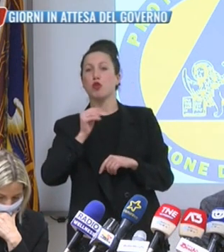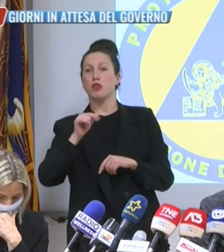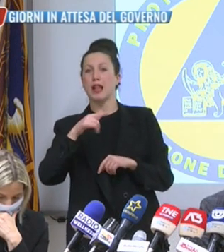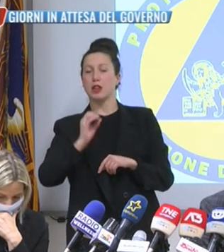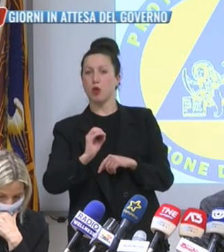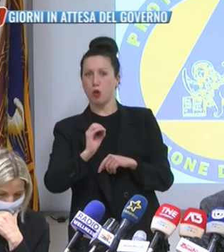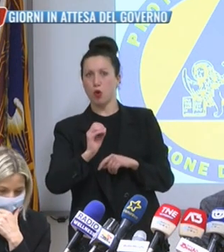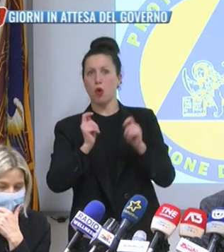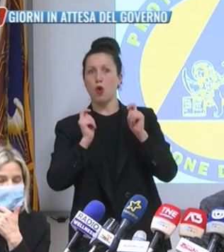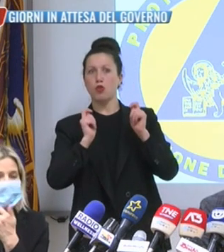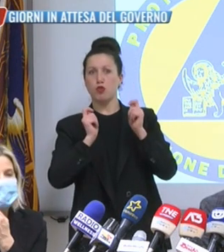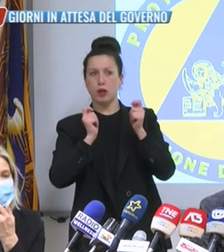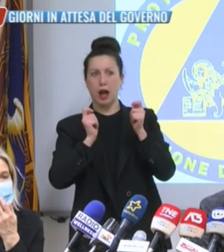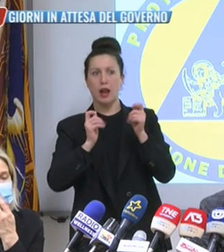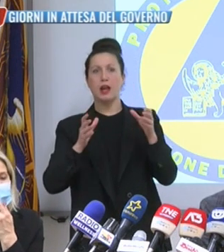quindi questa... Io non l'ho letto.